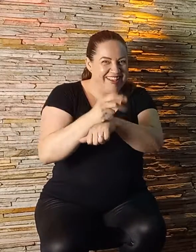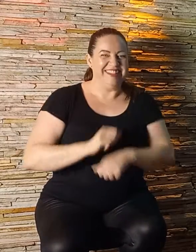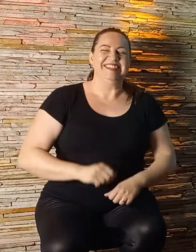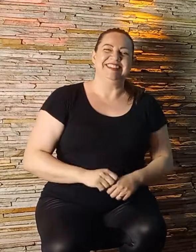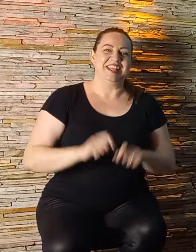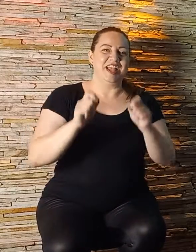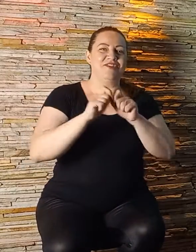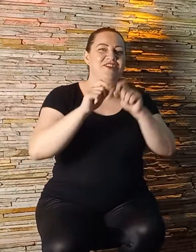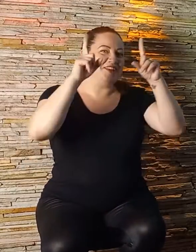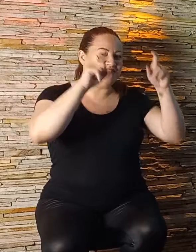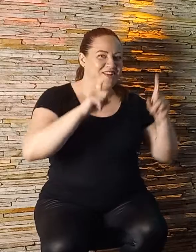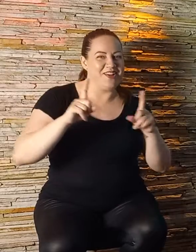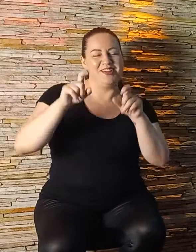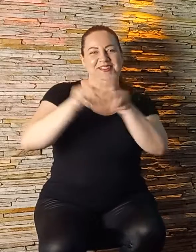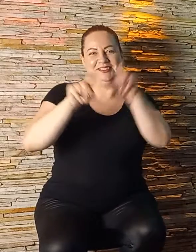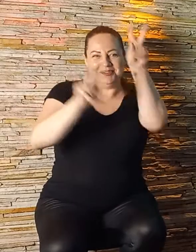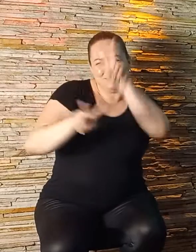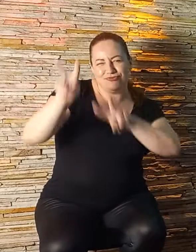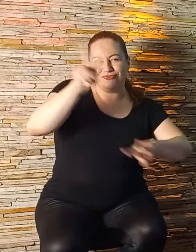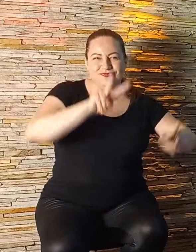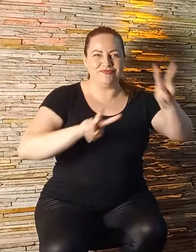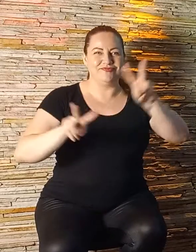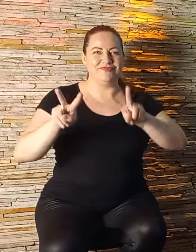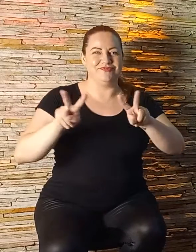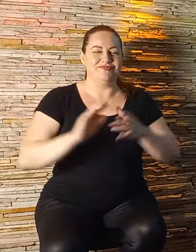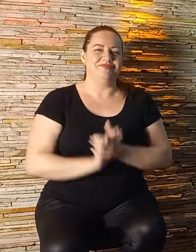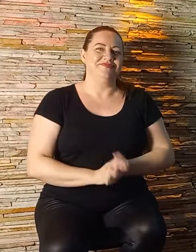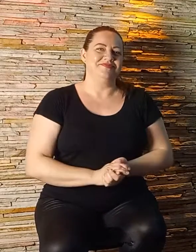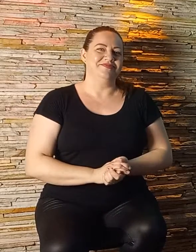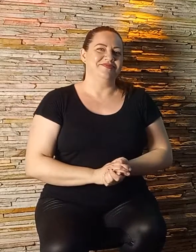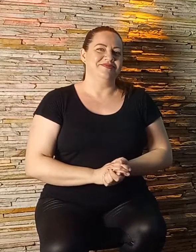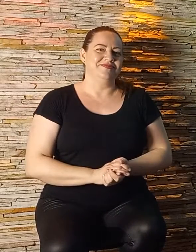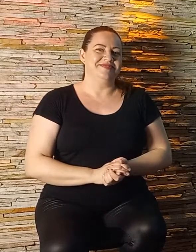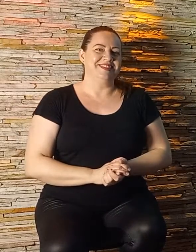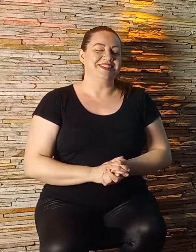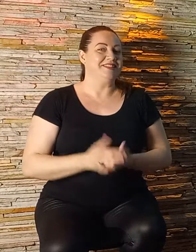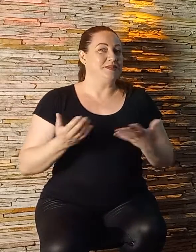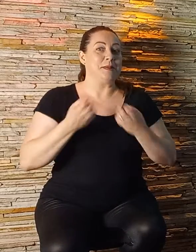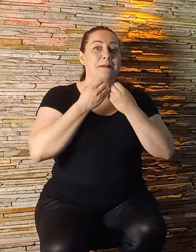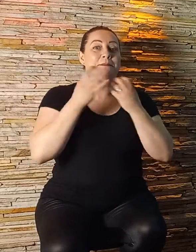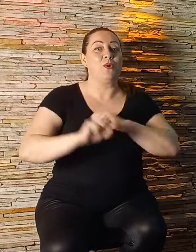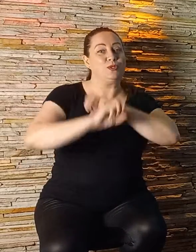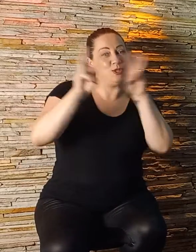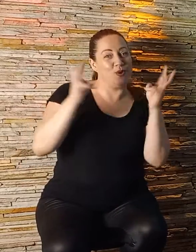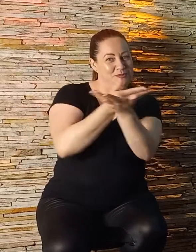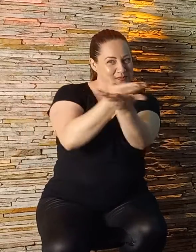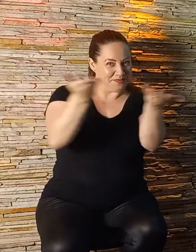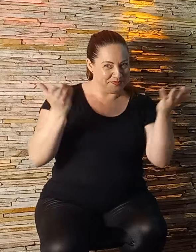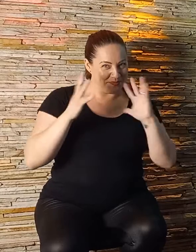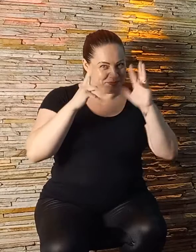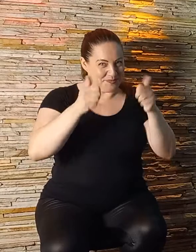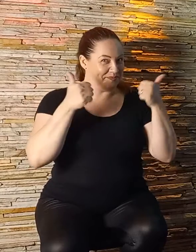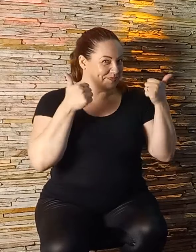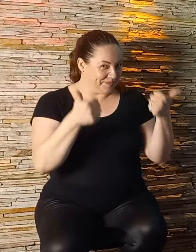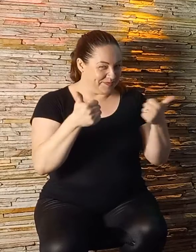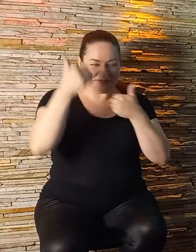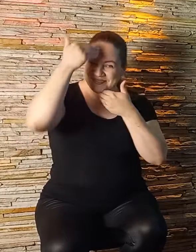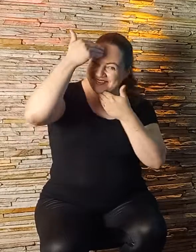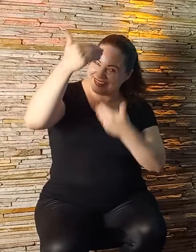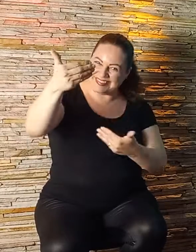fazendo nossas fotos e nossas imagens e um bom show a todos tá bem